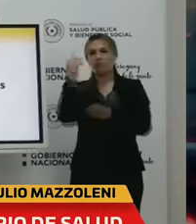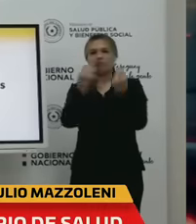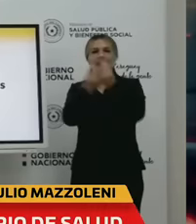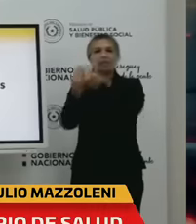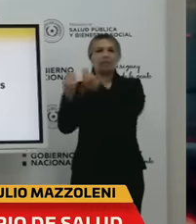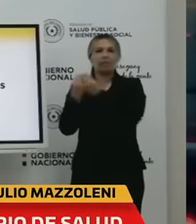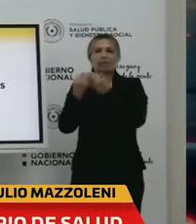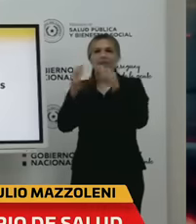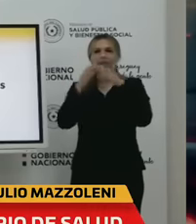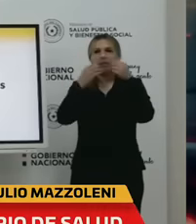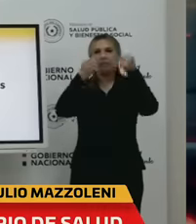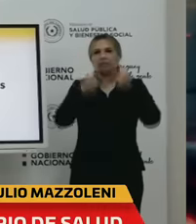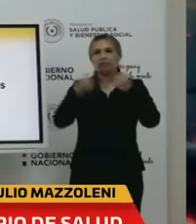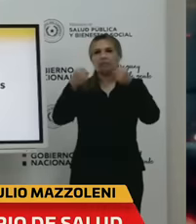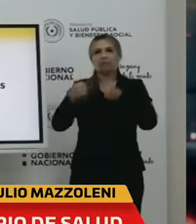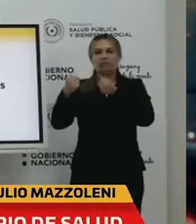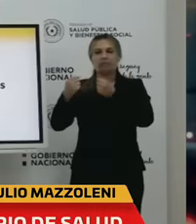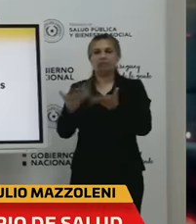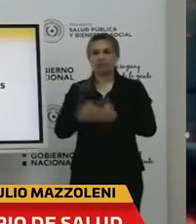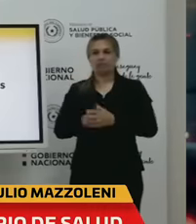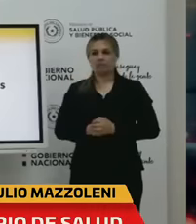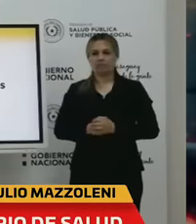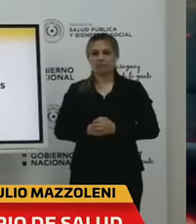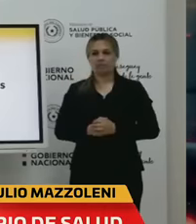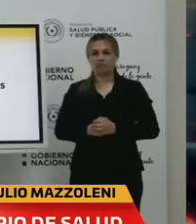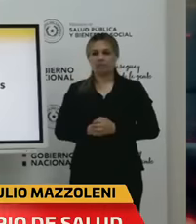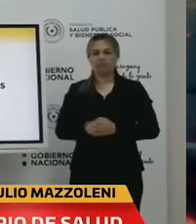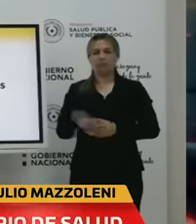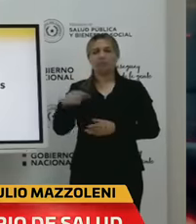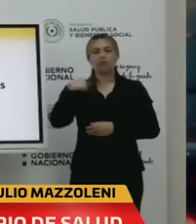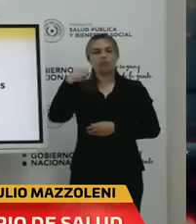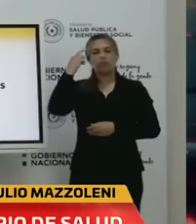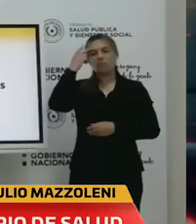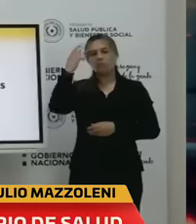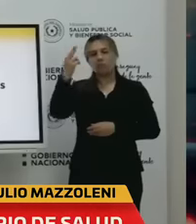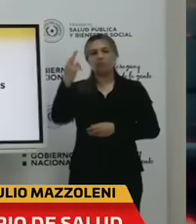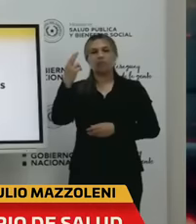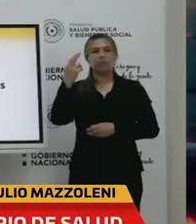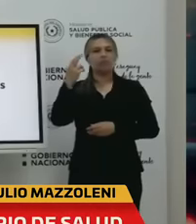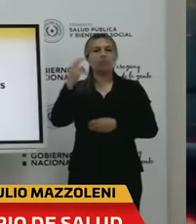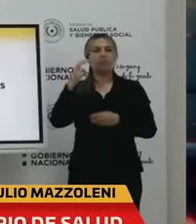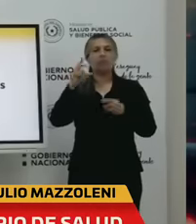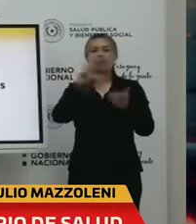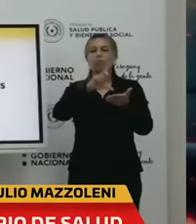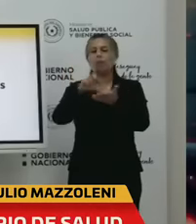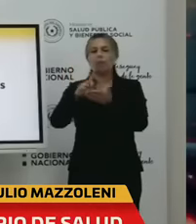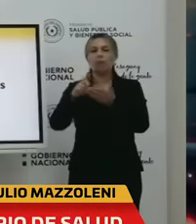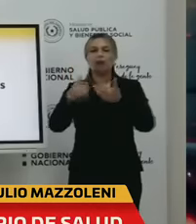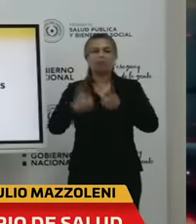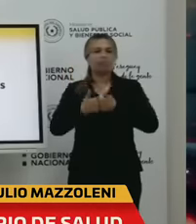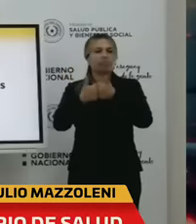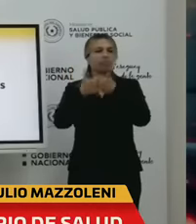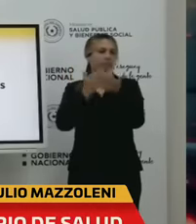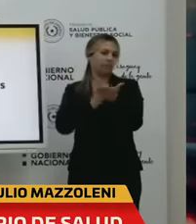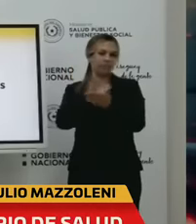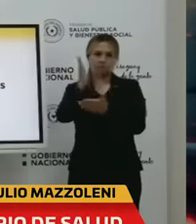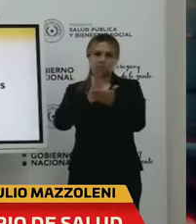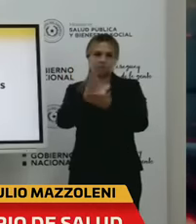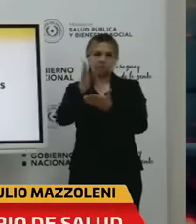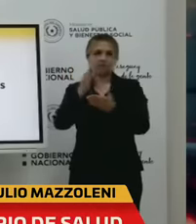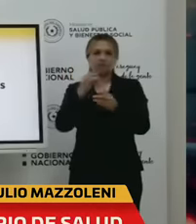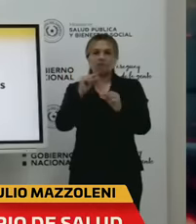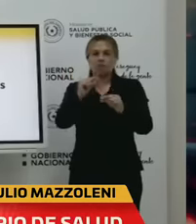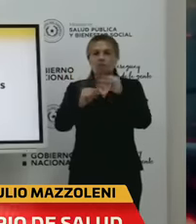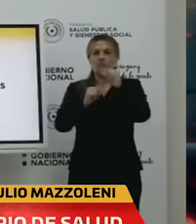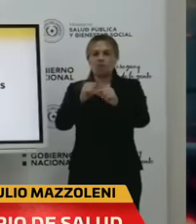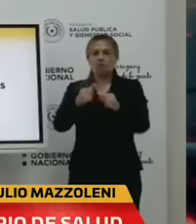que vivió encerrada estos meses? Aquí yo creo que hay espacio para mejorar y para perfeccionar algunas cuestiones